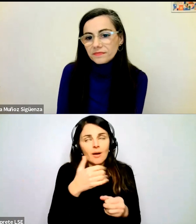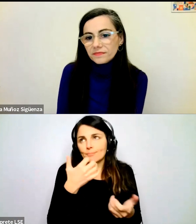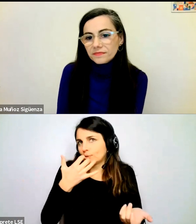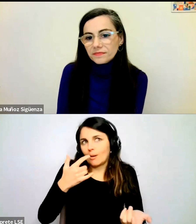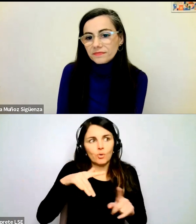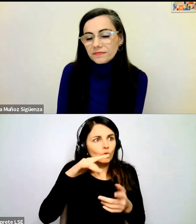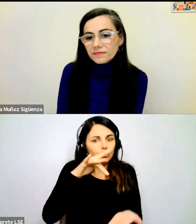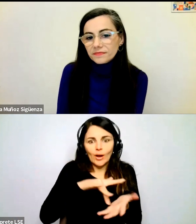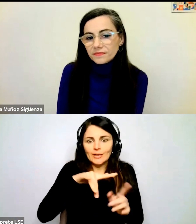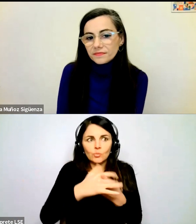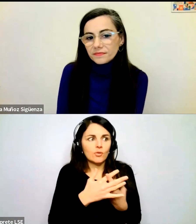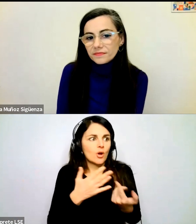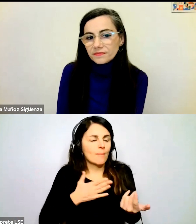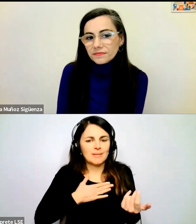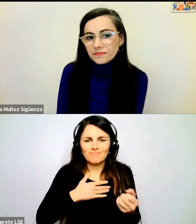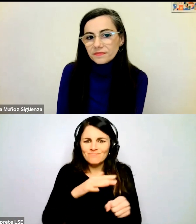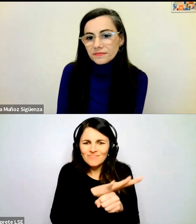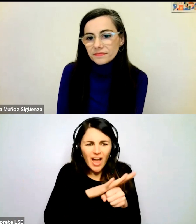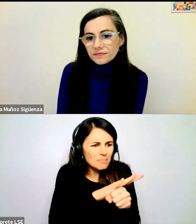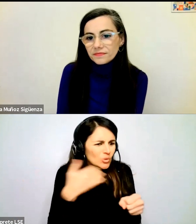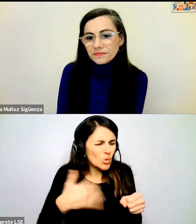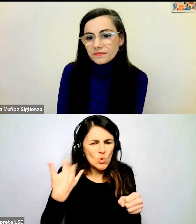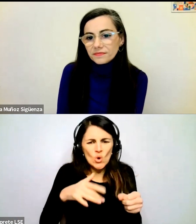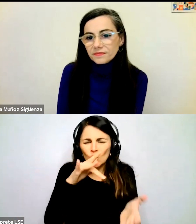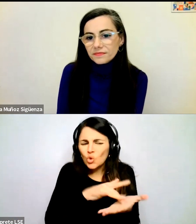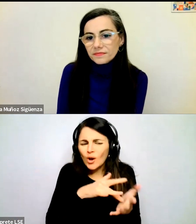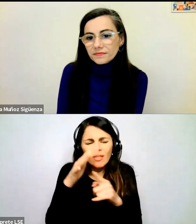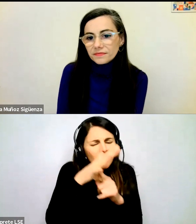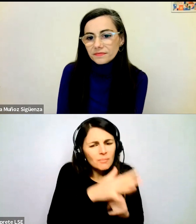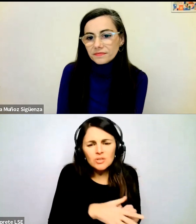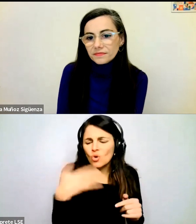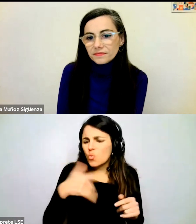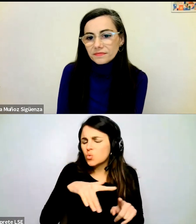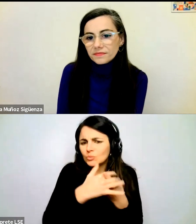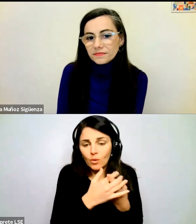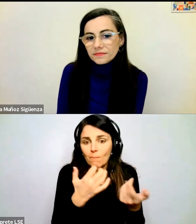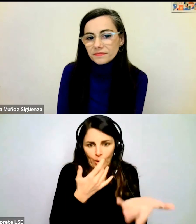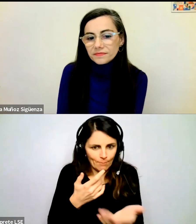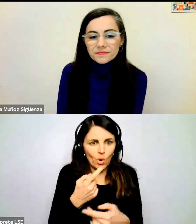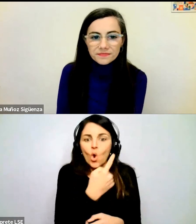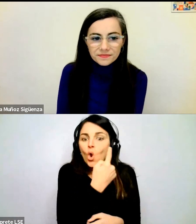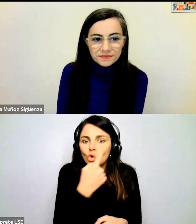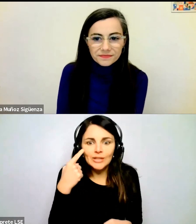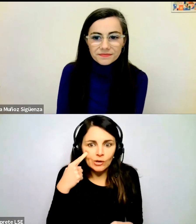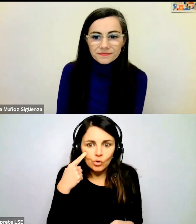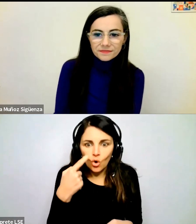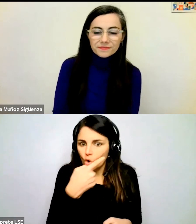con personas sordas, no sé, vamos al notario y seguimos sin contar con intérpretes en la ciudad que